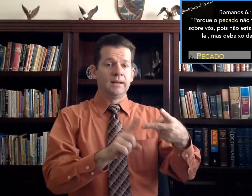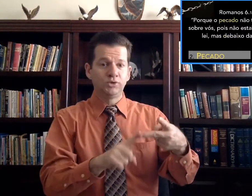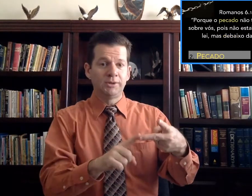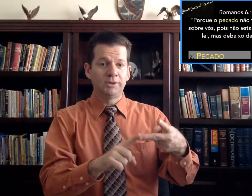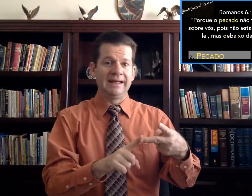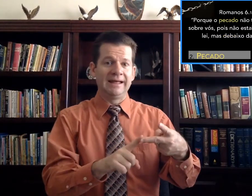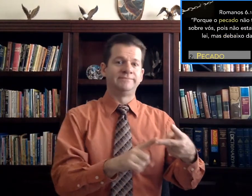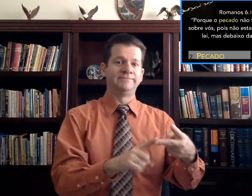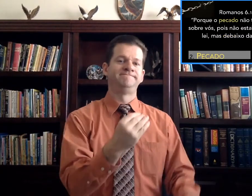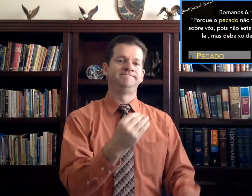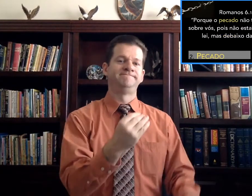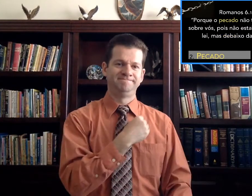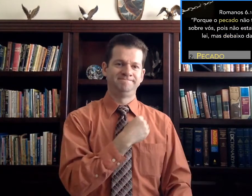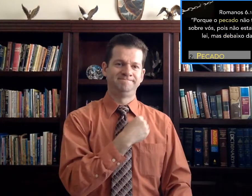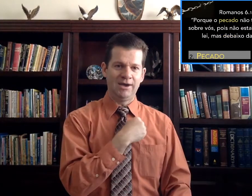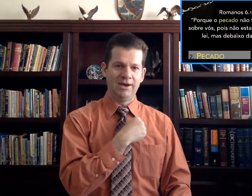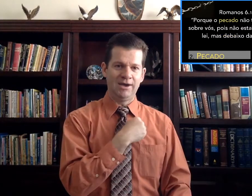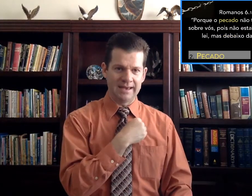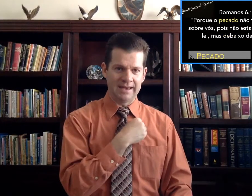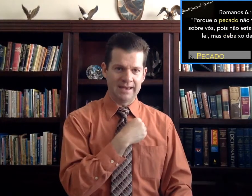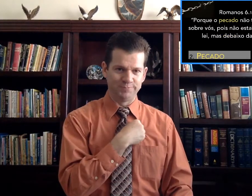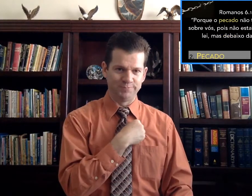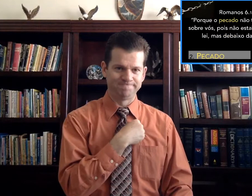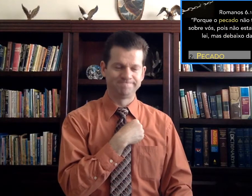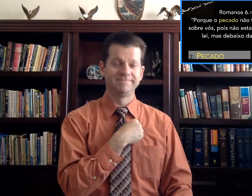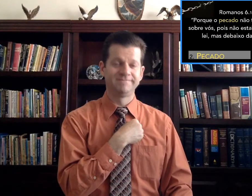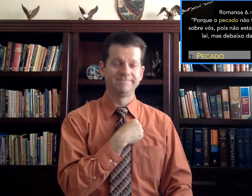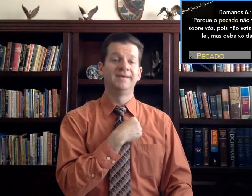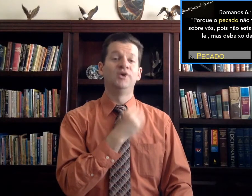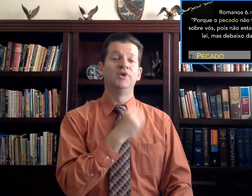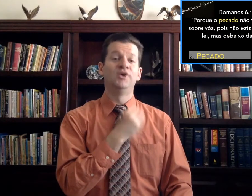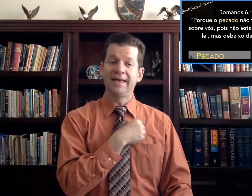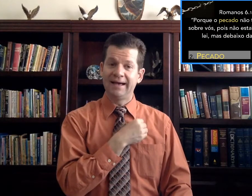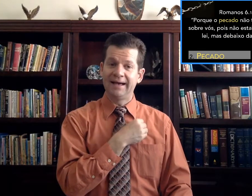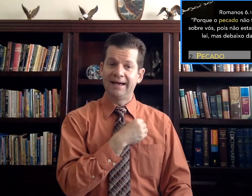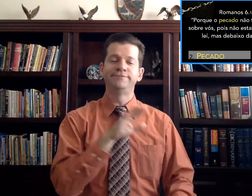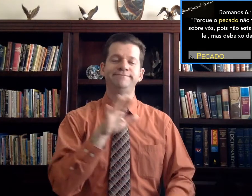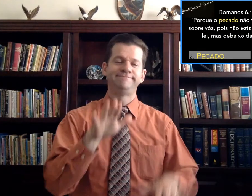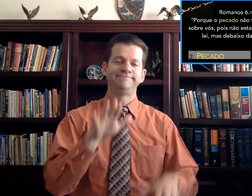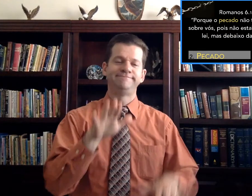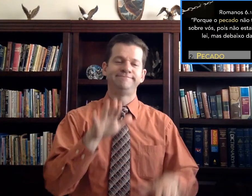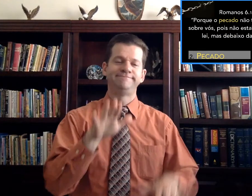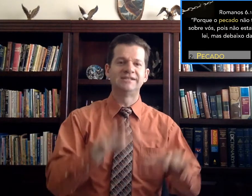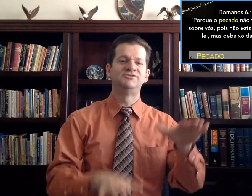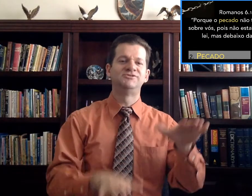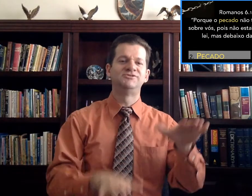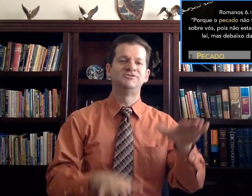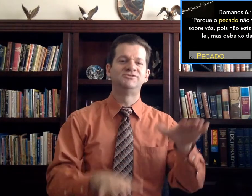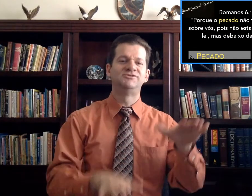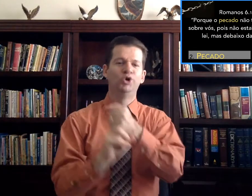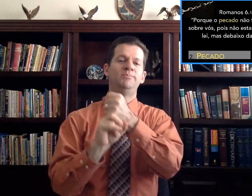Segunda palavra é o pecado. O pecado, às vezes,